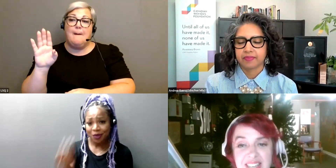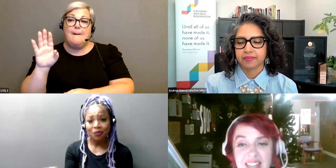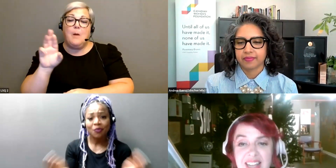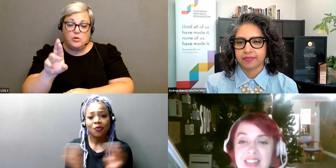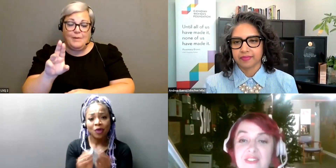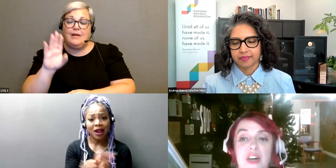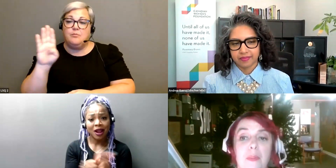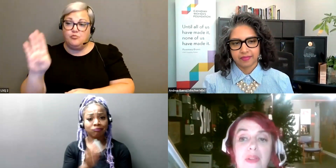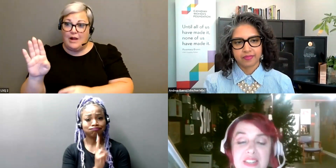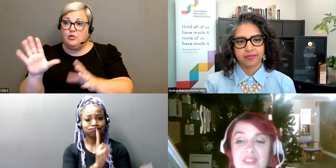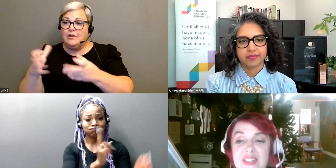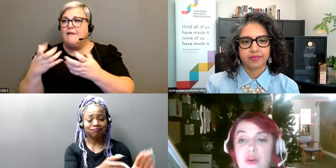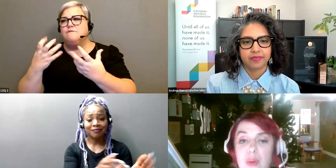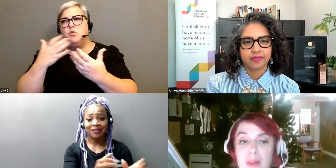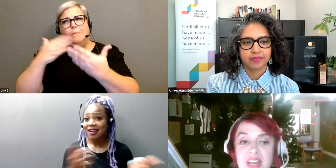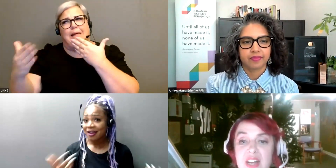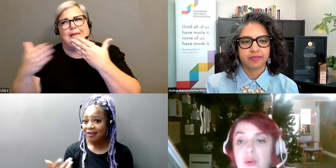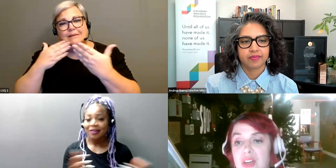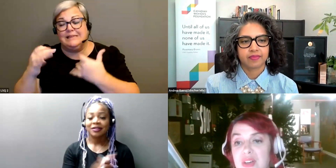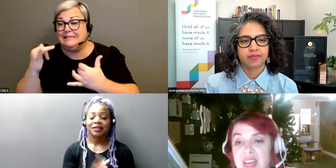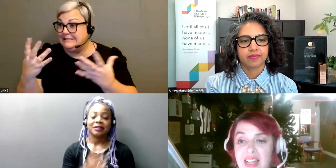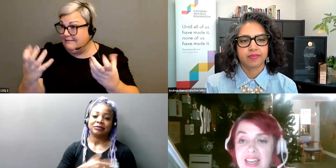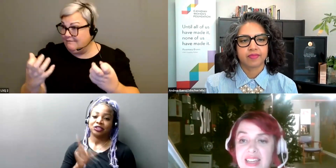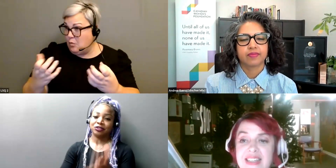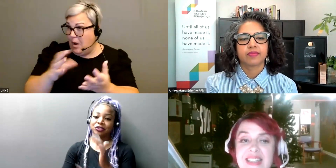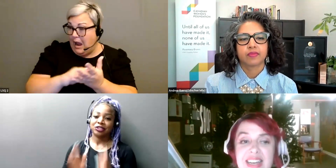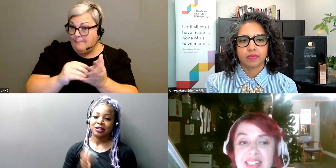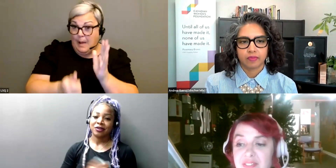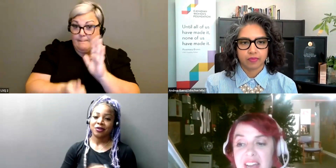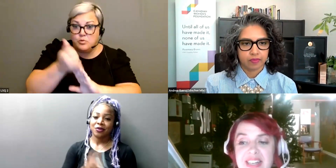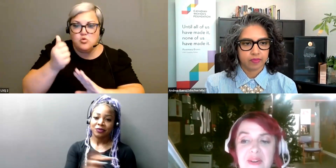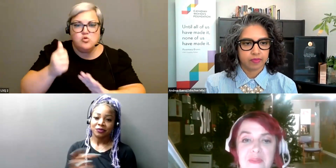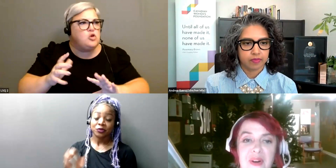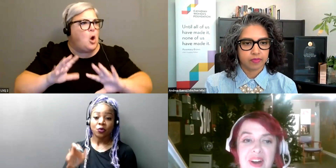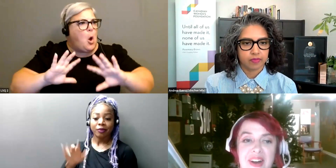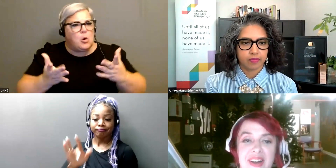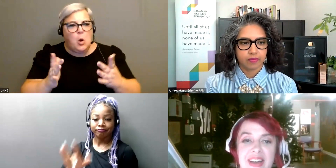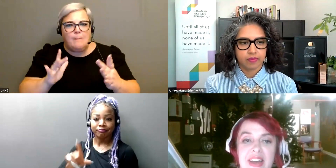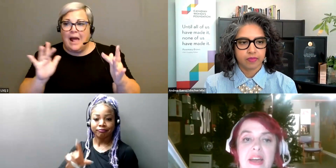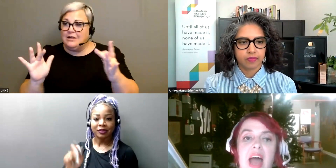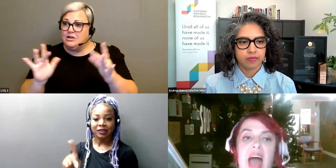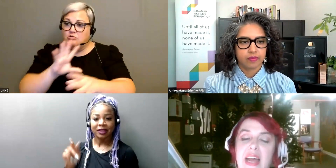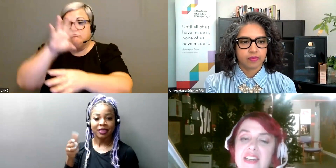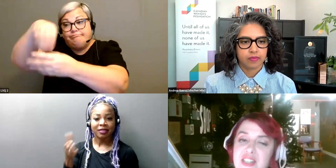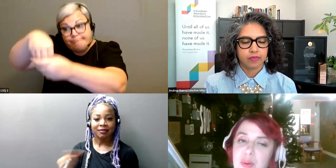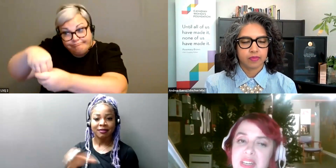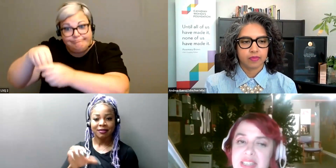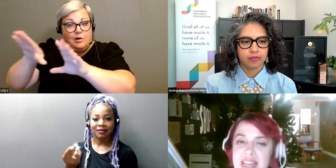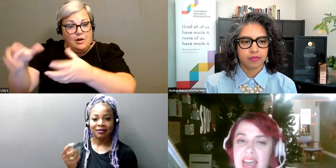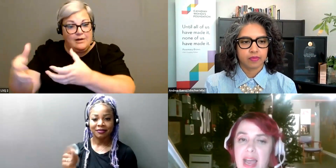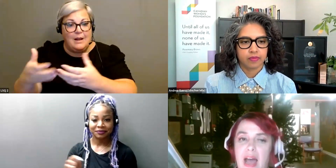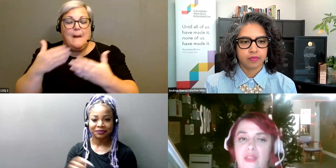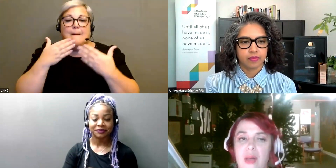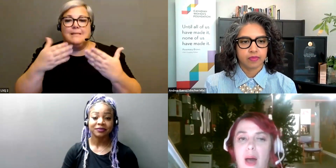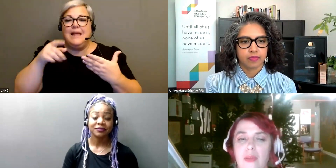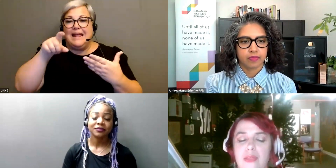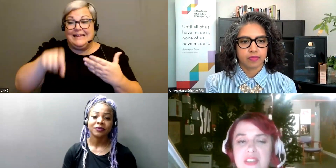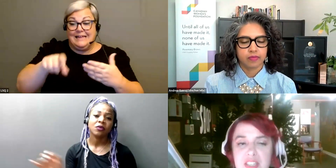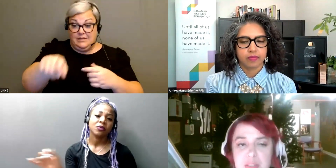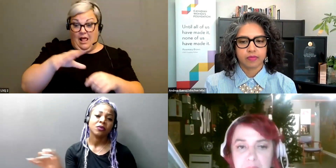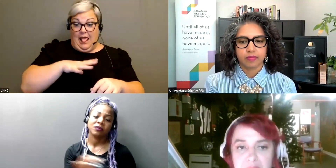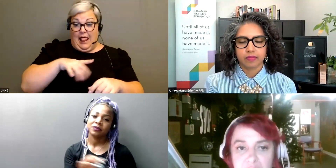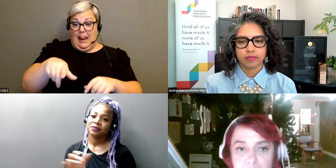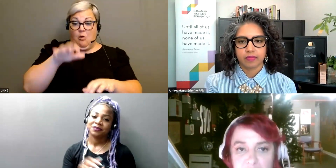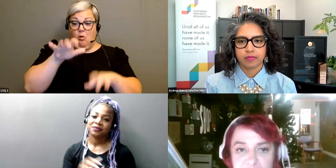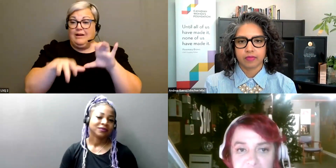vous remercier. Et si vous voulez en apprendre davantage sur comment rejoindre ce collectif, merci de cliquer sur le lien qui est dans la